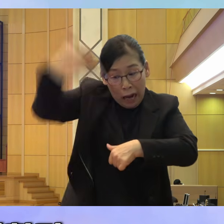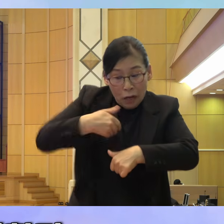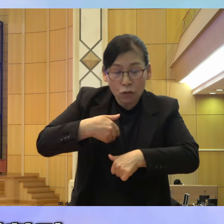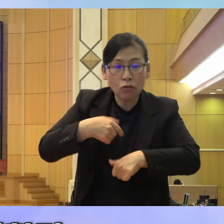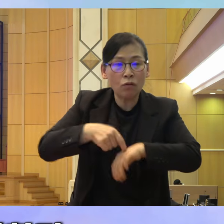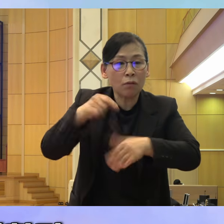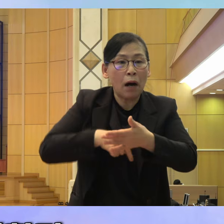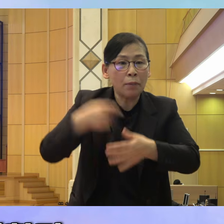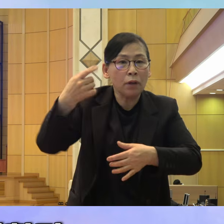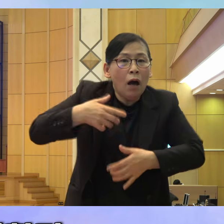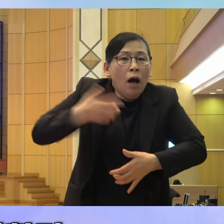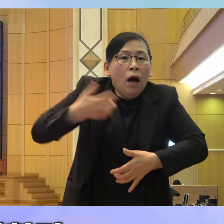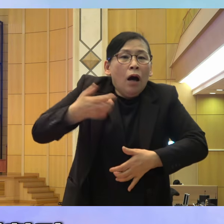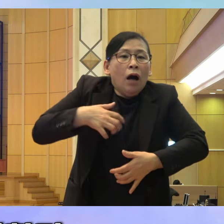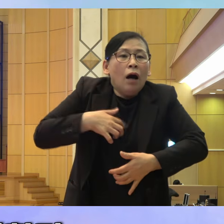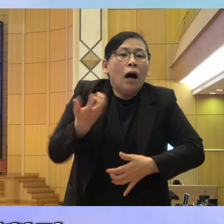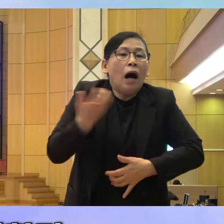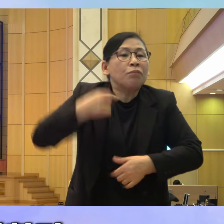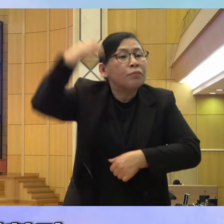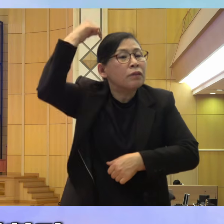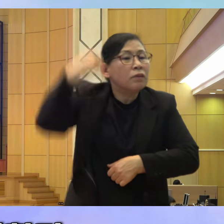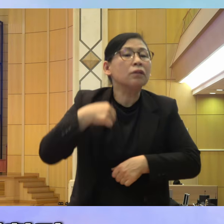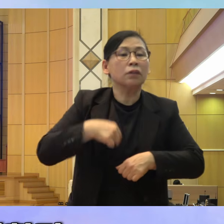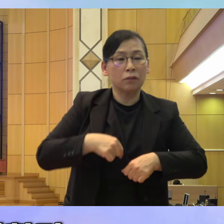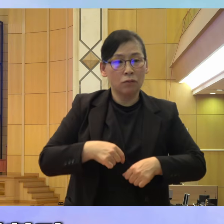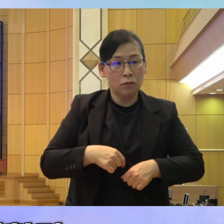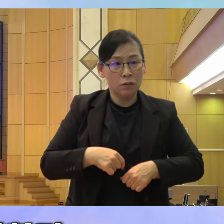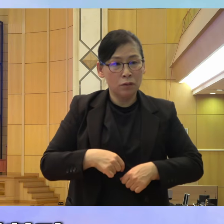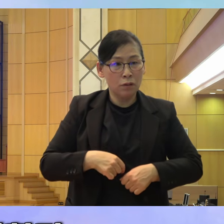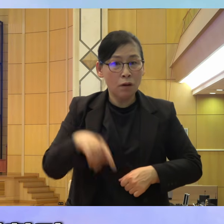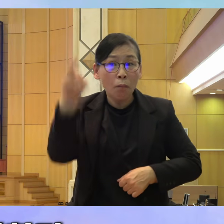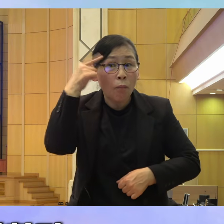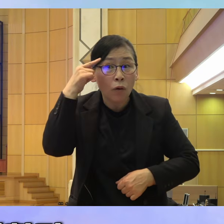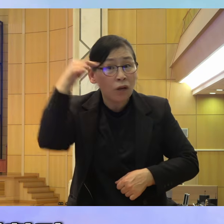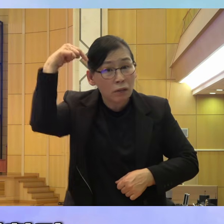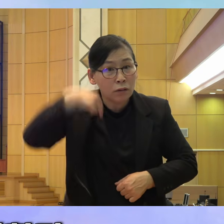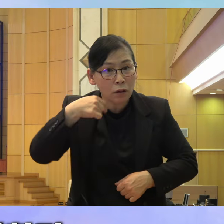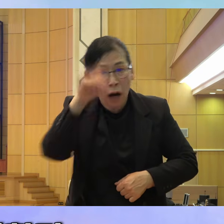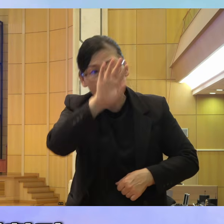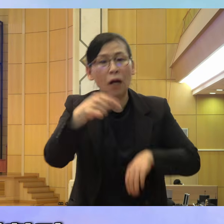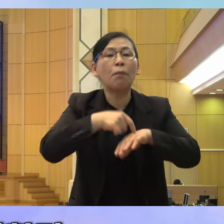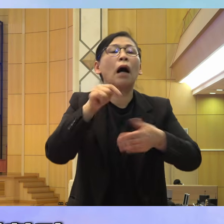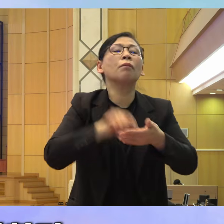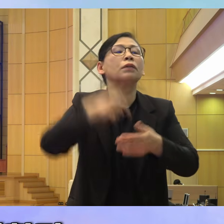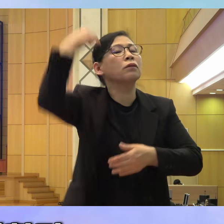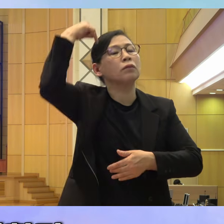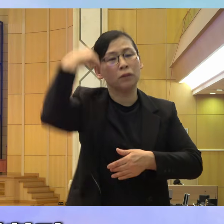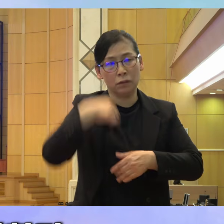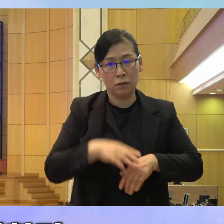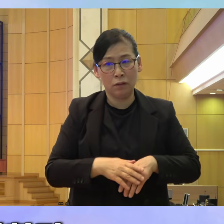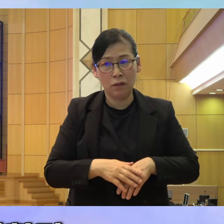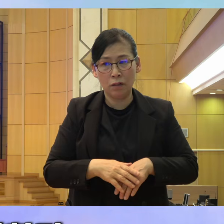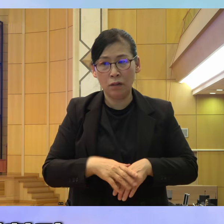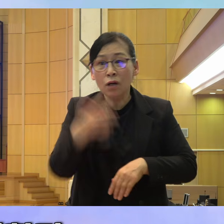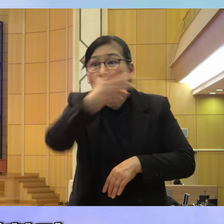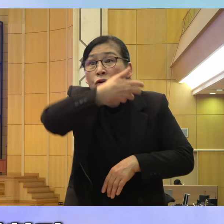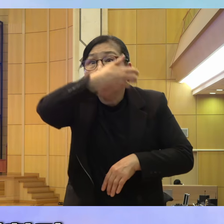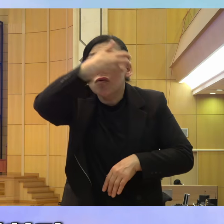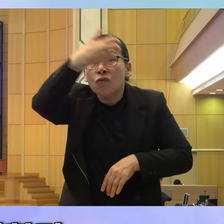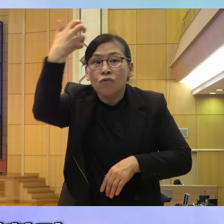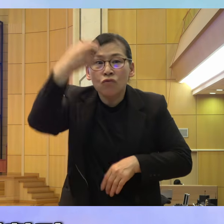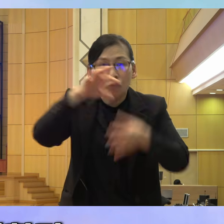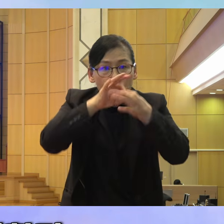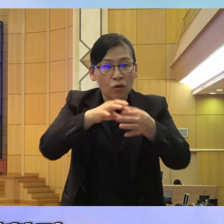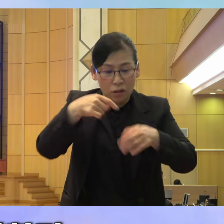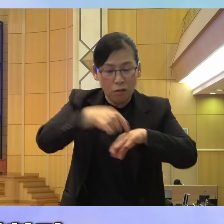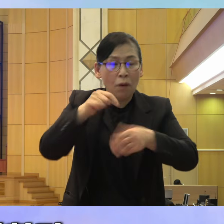말이에요. 영혼이 육체를 통해서 고통을 느끼든, 영혼이 꿈을 통해서 고통을